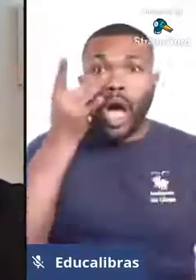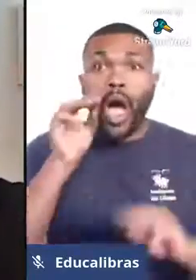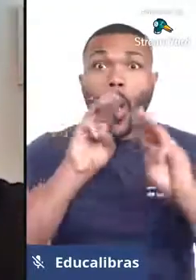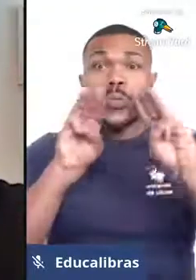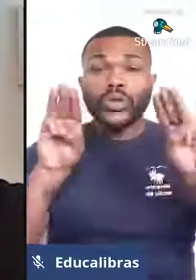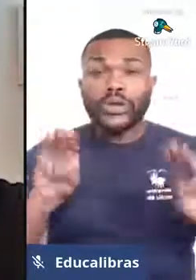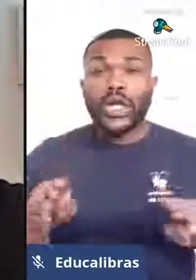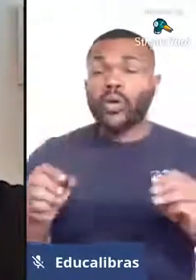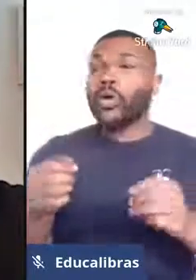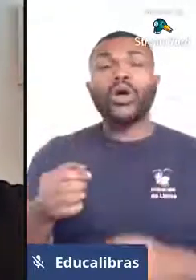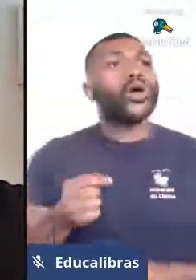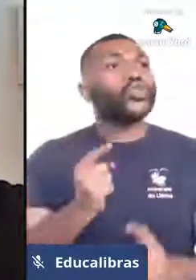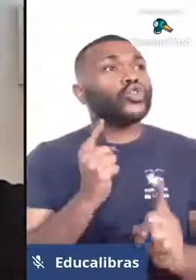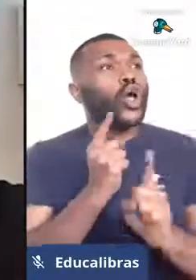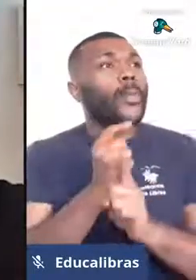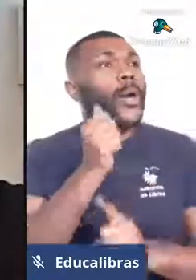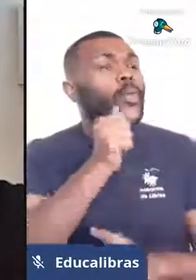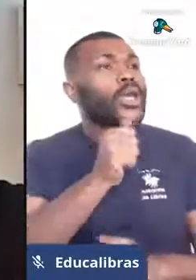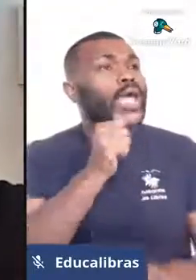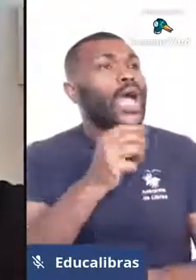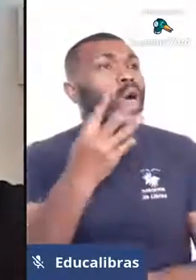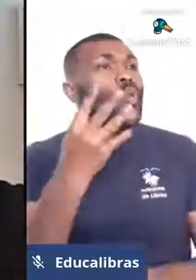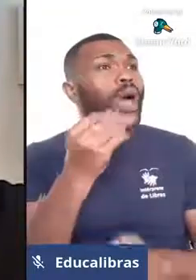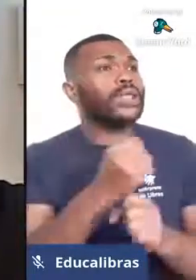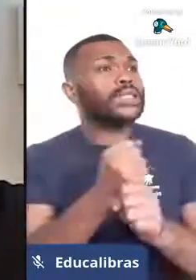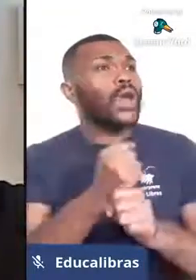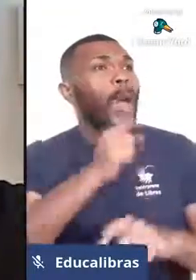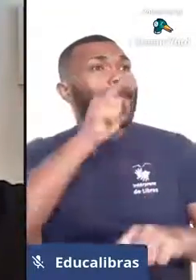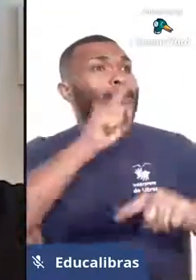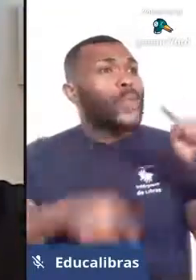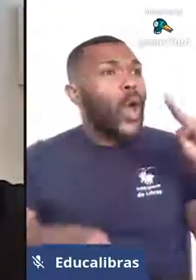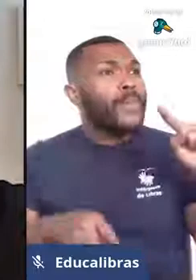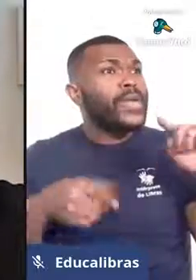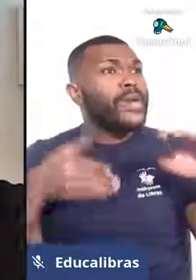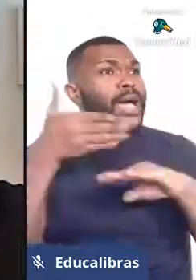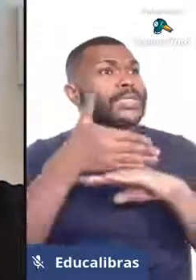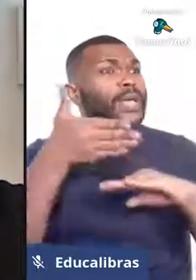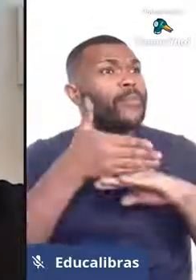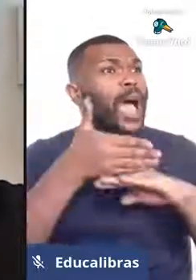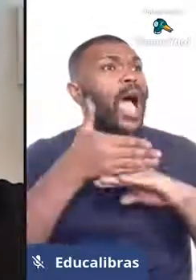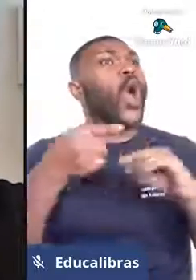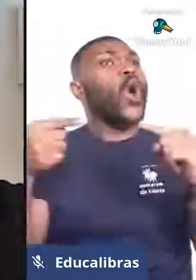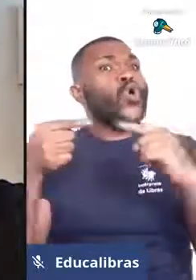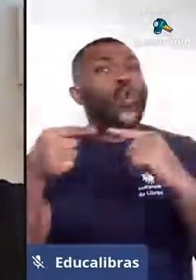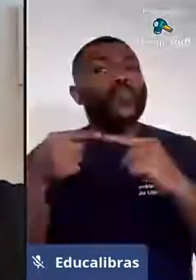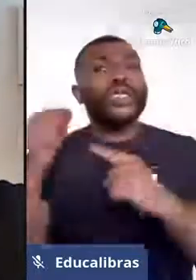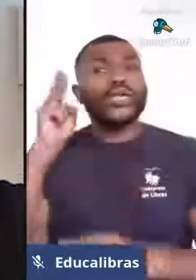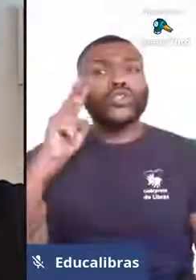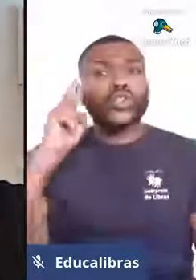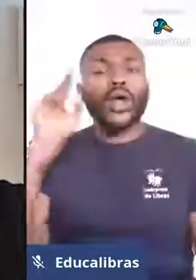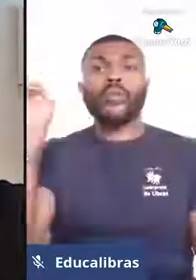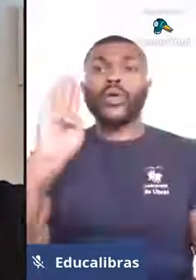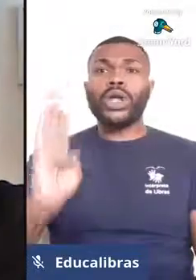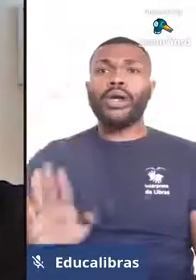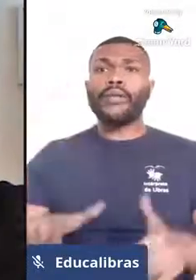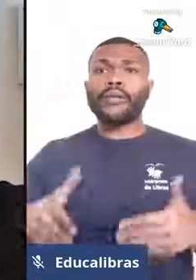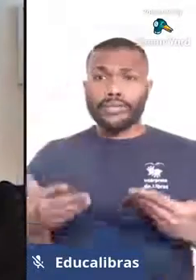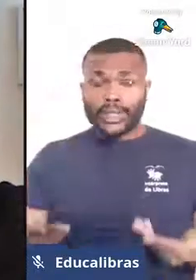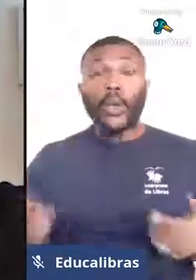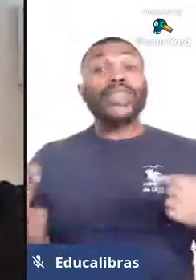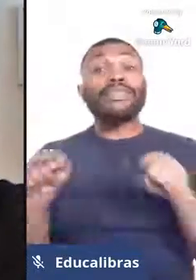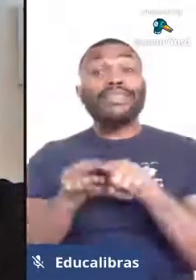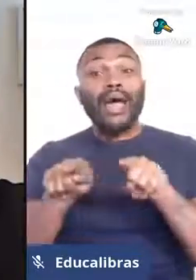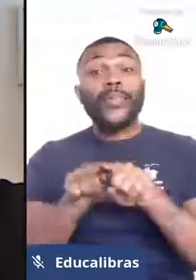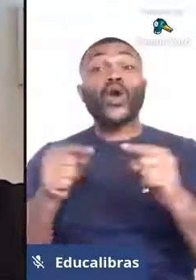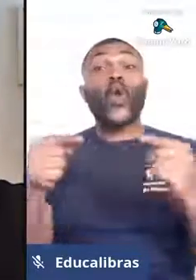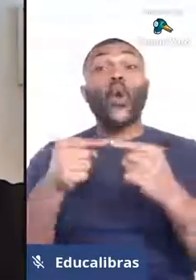durante quase 40 anos, durante 39 anos. Então, essa experiência transformadora também é dada para as pessoas com deficiência. Então, não